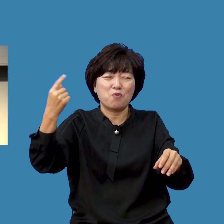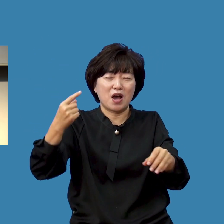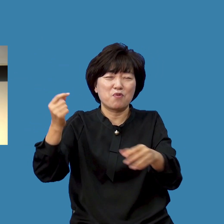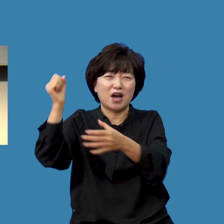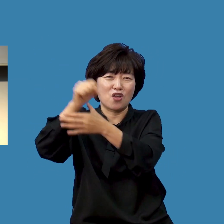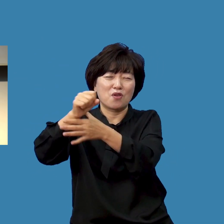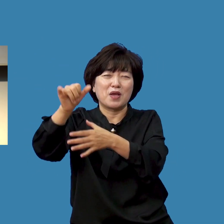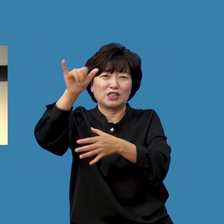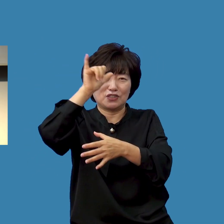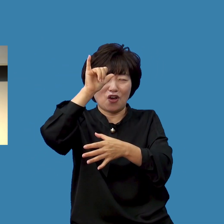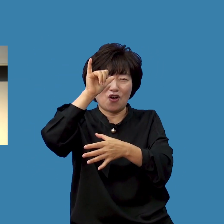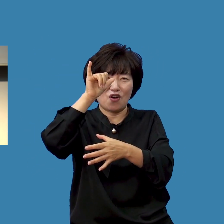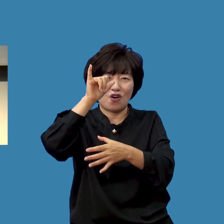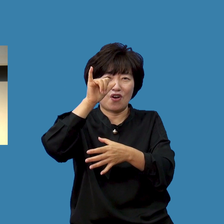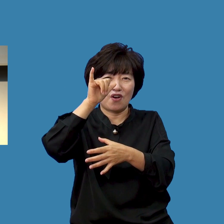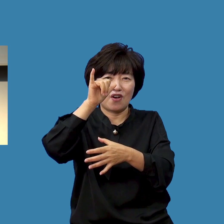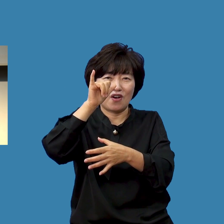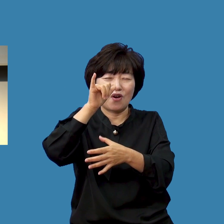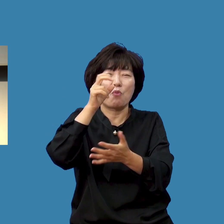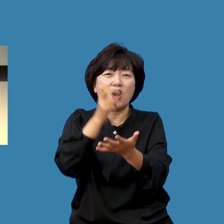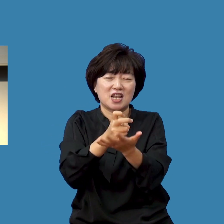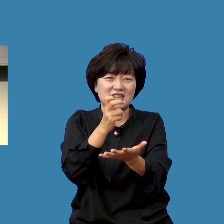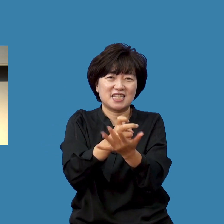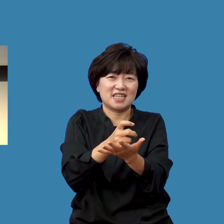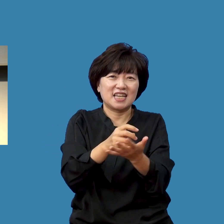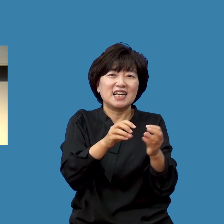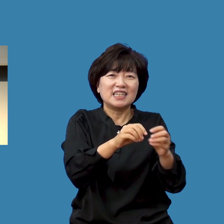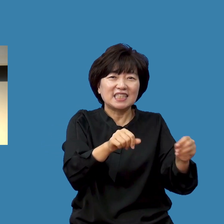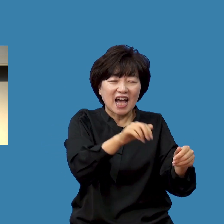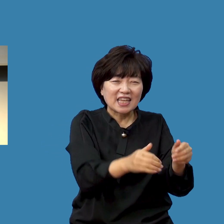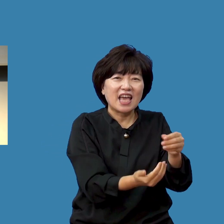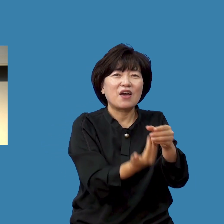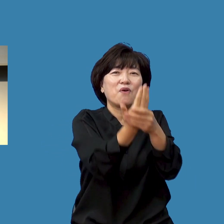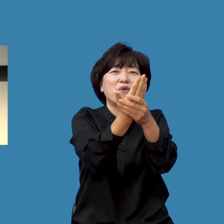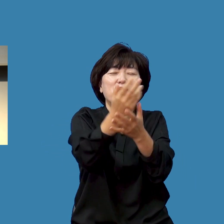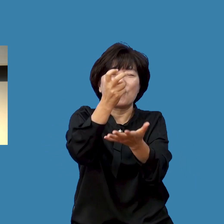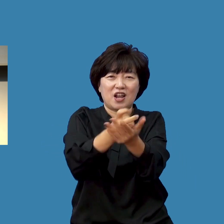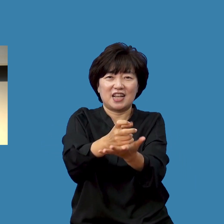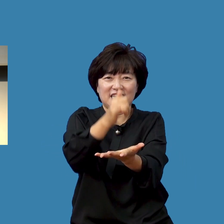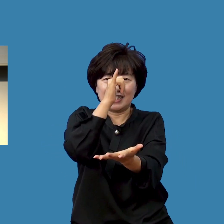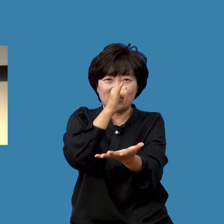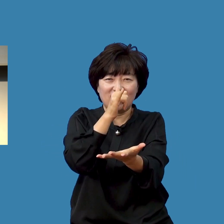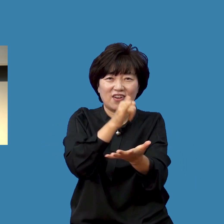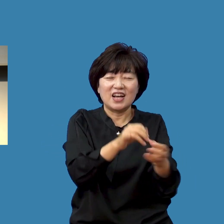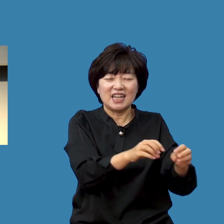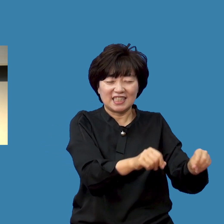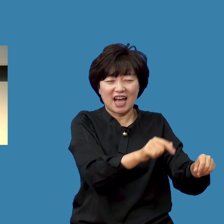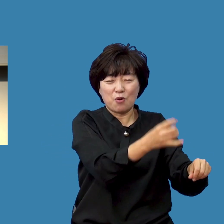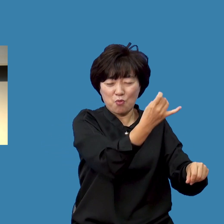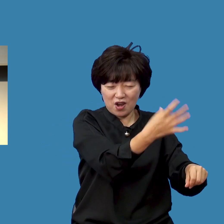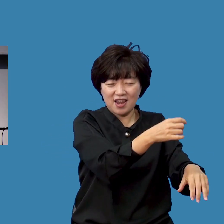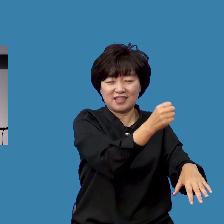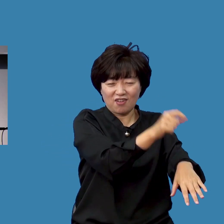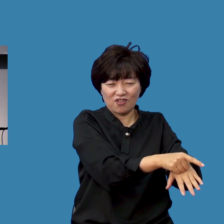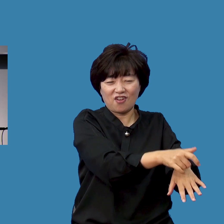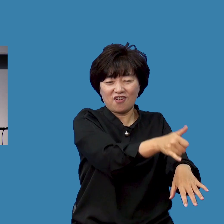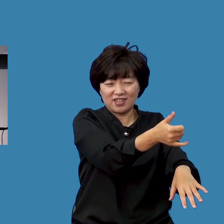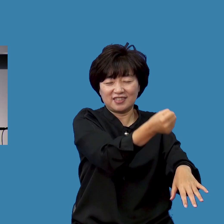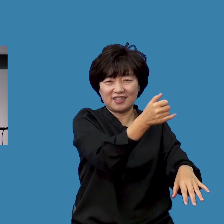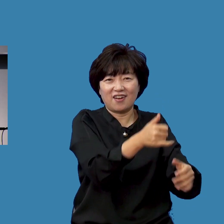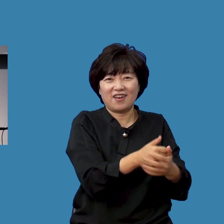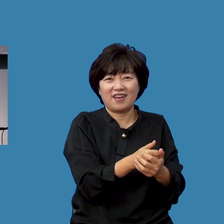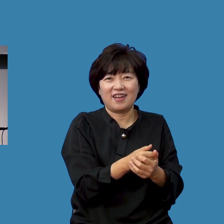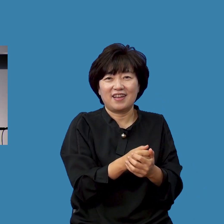나와. 어떻게 알아요? 그게 원리야. 땅의 원리야. 땅의 원리. 원래 땅은 그런 속성을 가지고